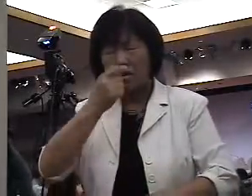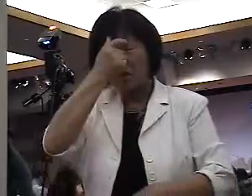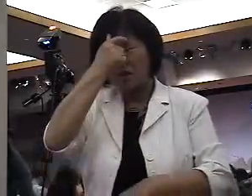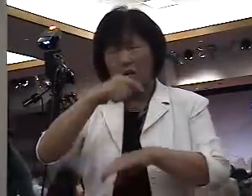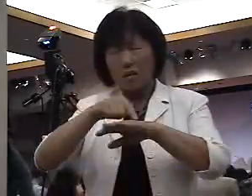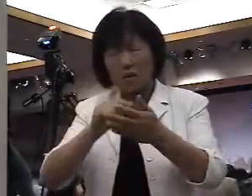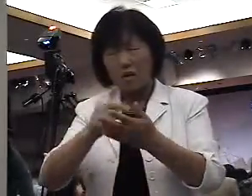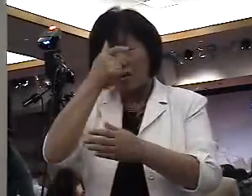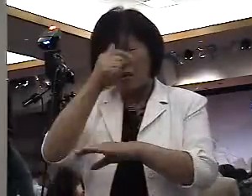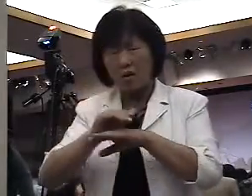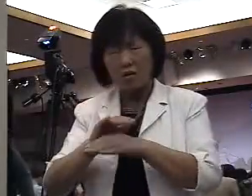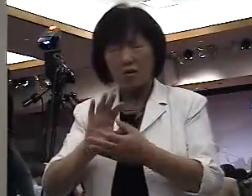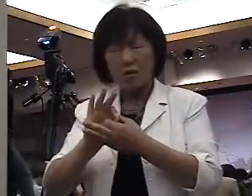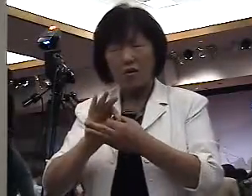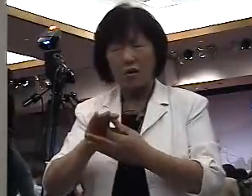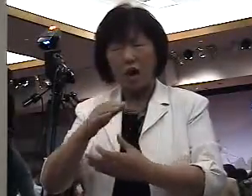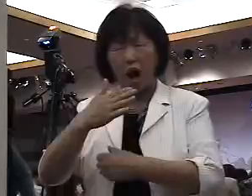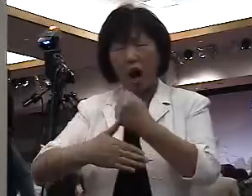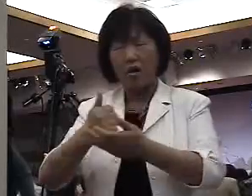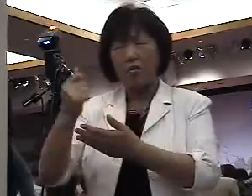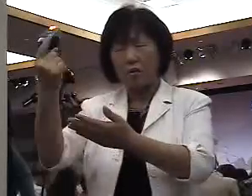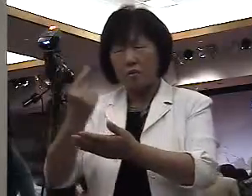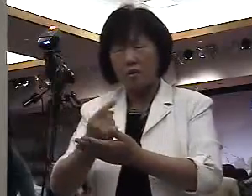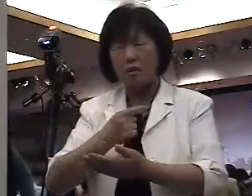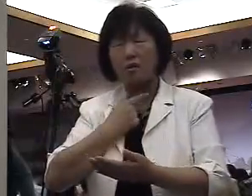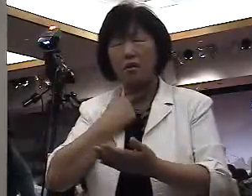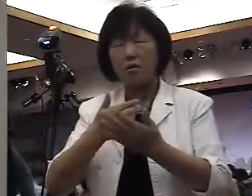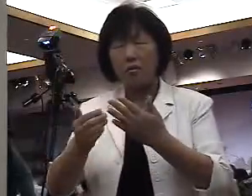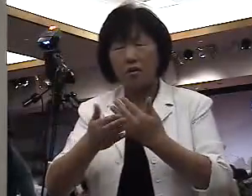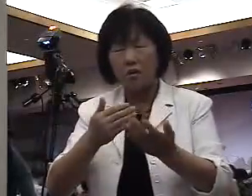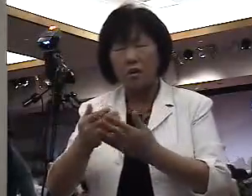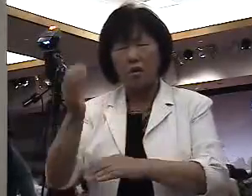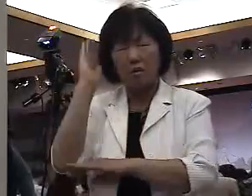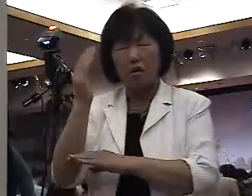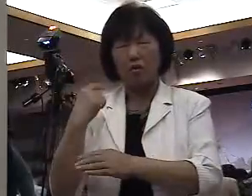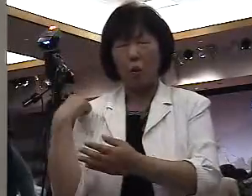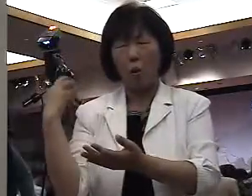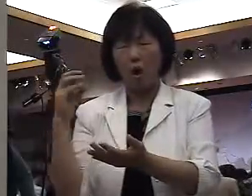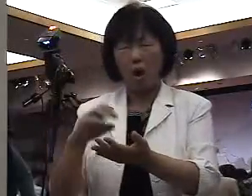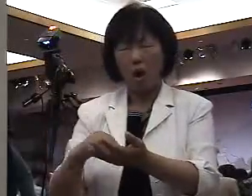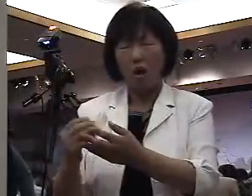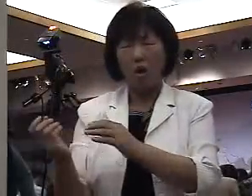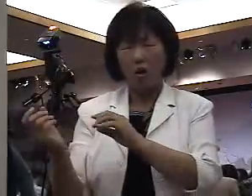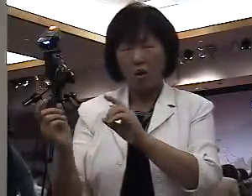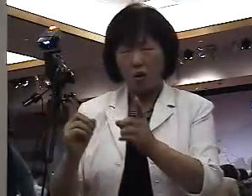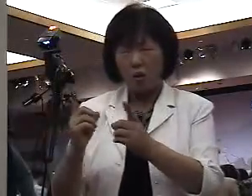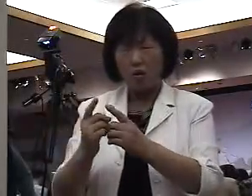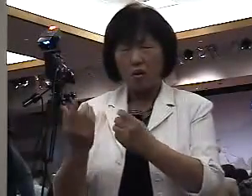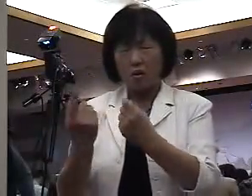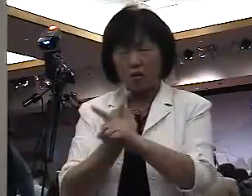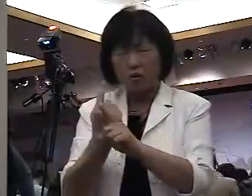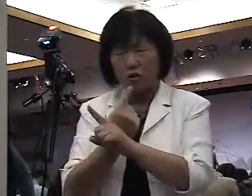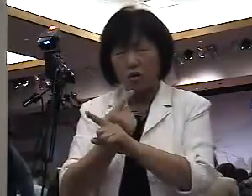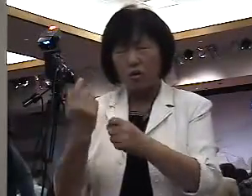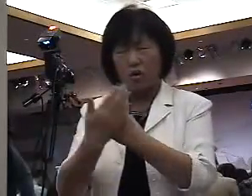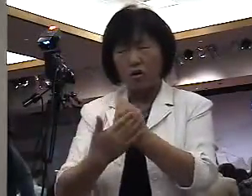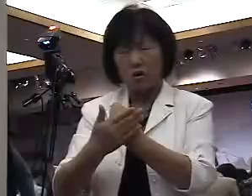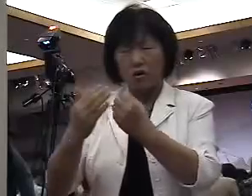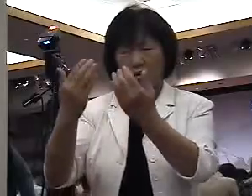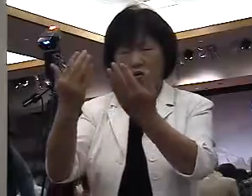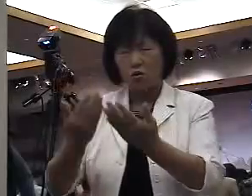통하여 하나님의 임재를 체험케 하시고 말씀을 통하여 회복과 치유의 은혜를 내려주시기를 소원합니다.